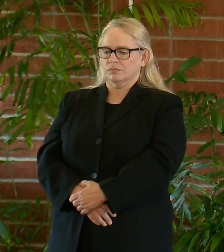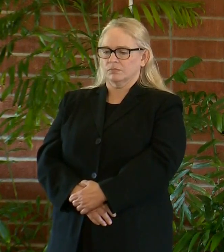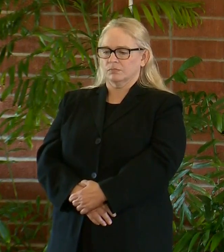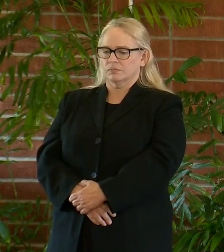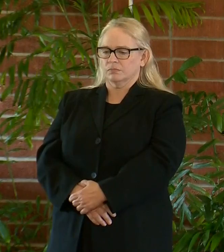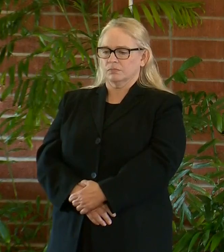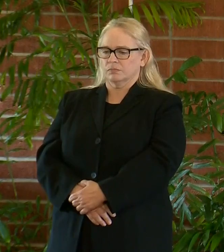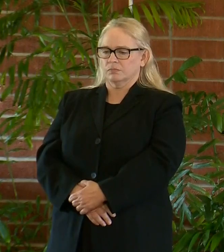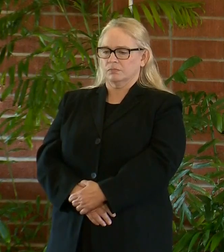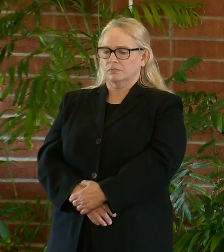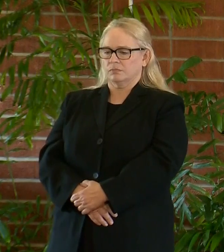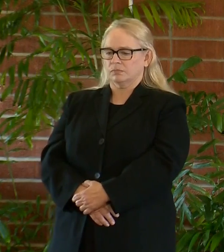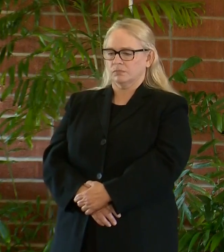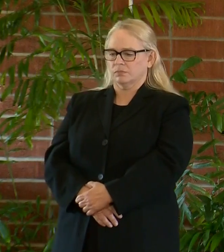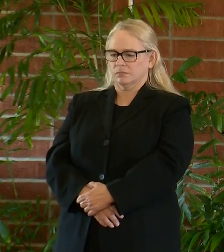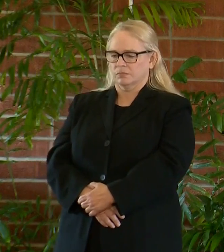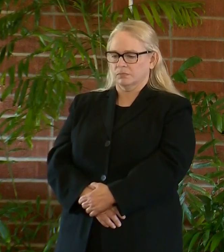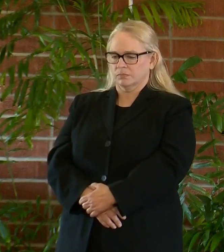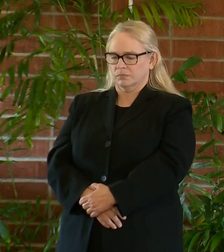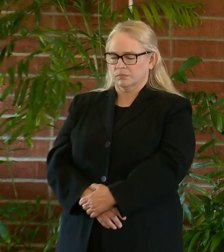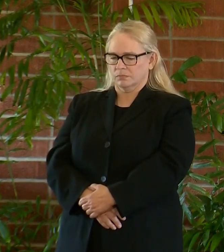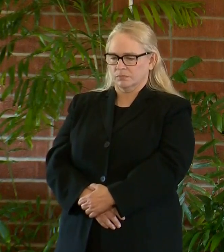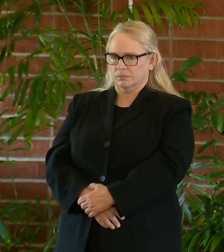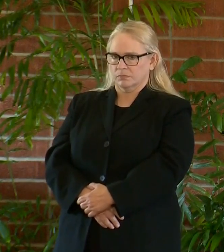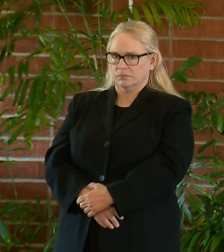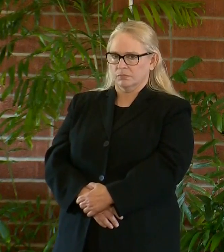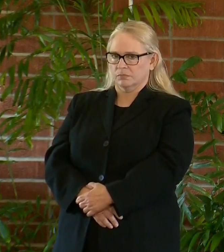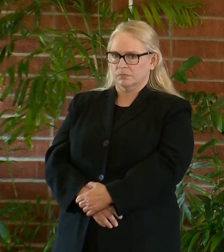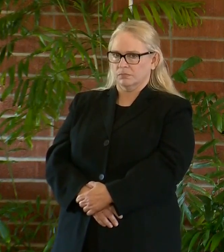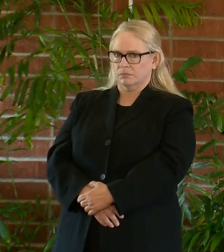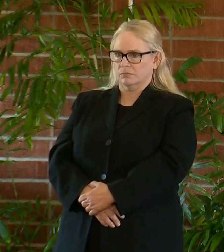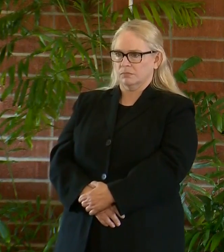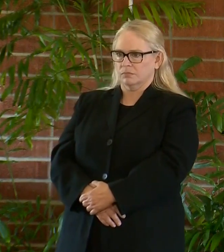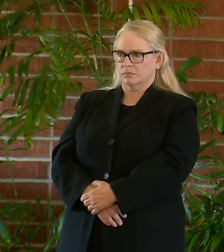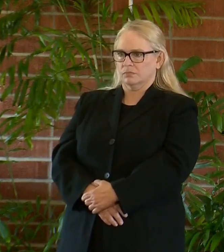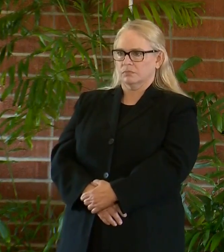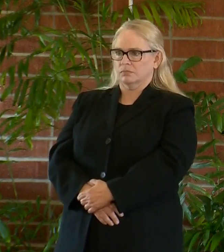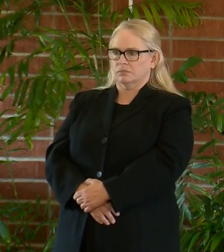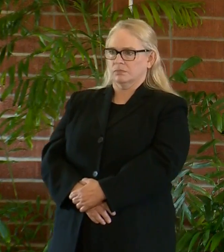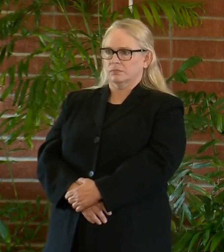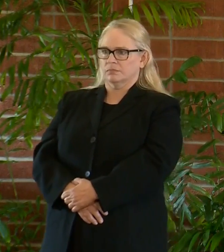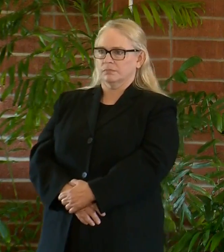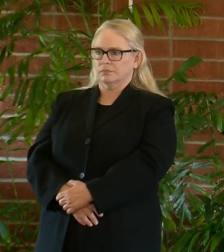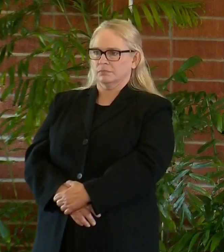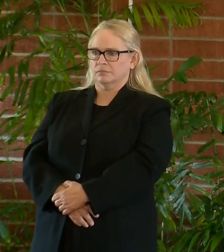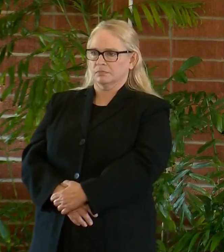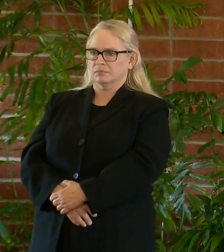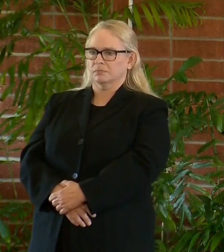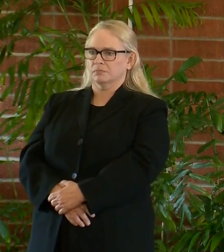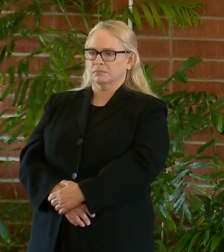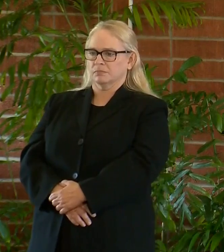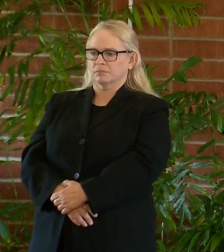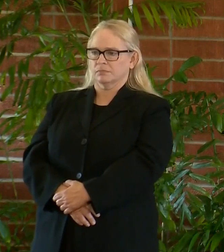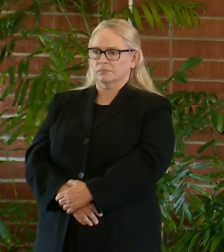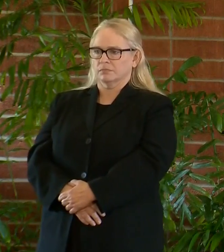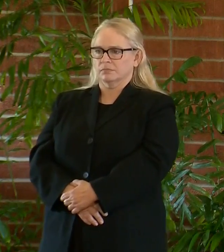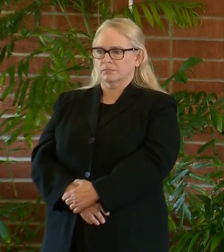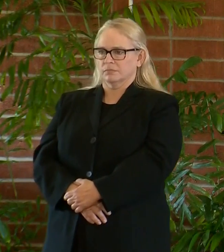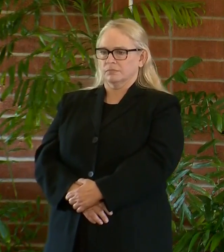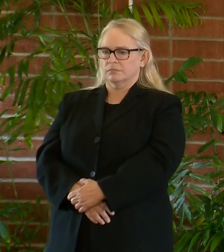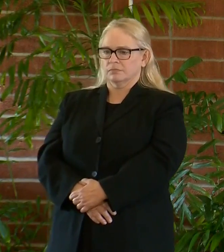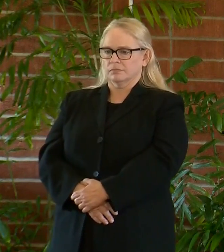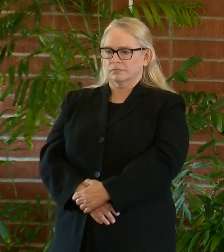triviales. Tenemos muchas infecciones en gente joven en edad reproductiva que resultan en la